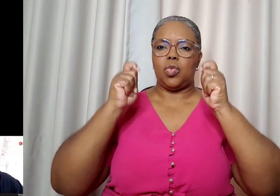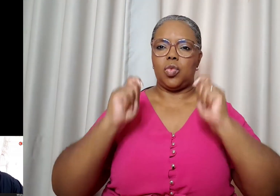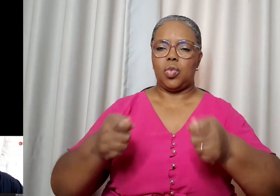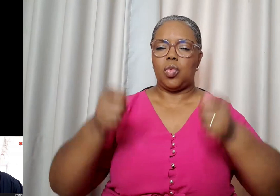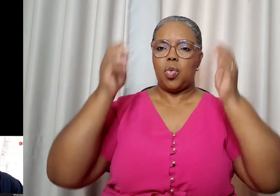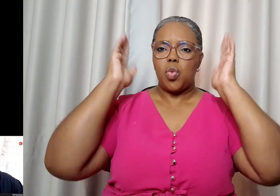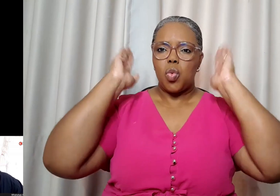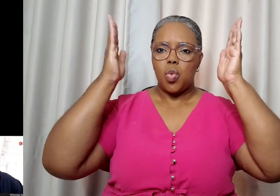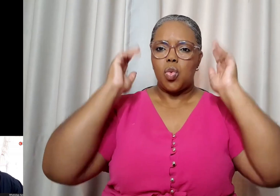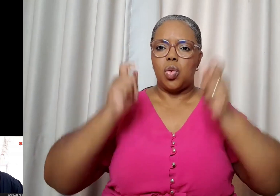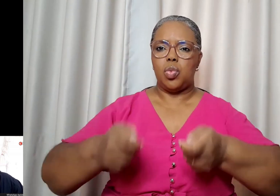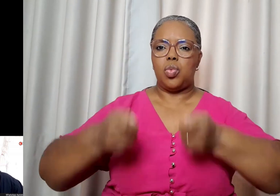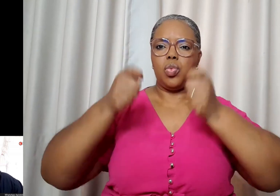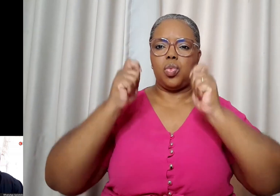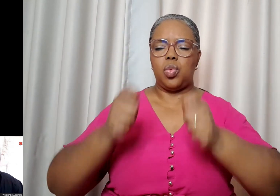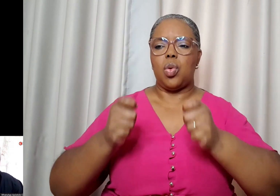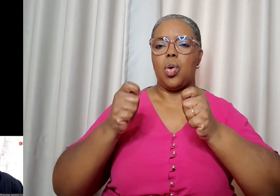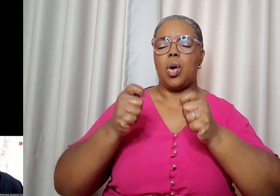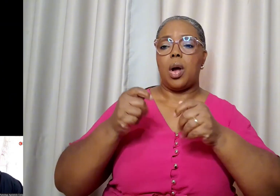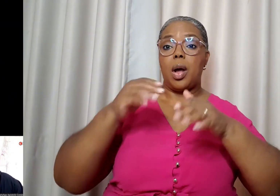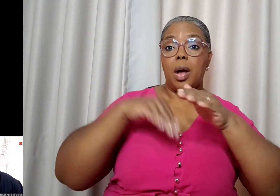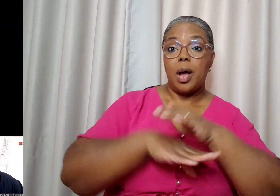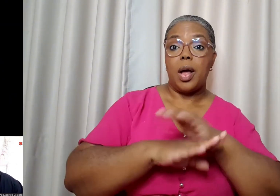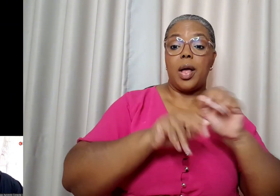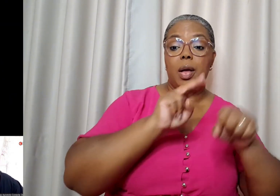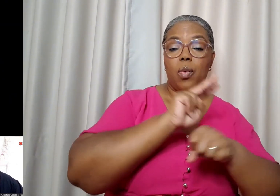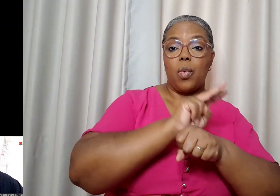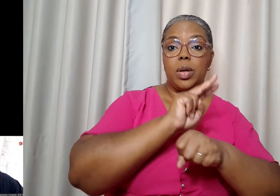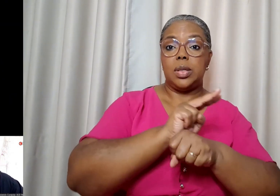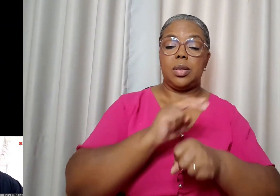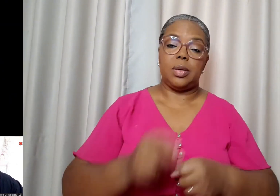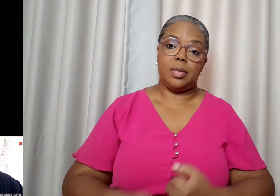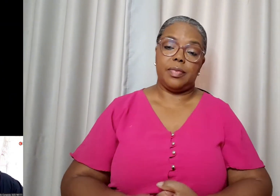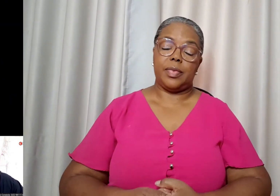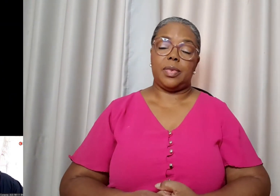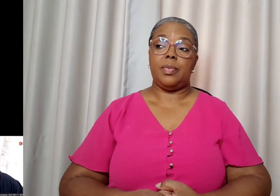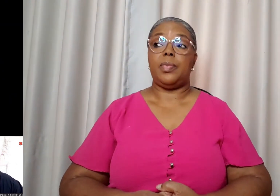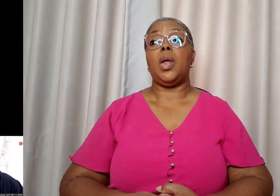Apóstolo, exatamente, não tem como eu analisar uma